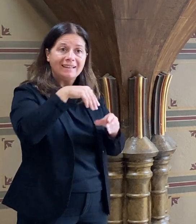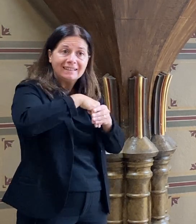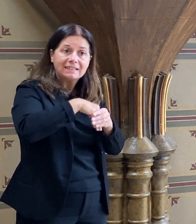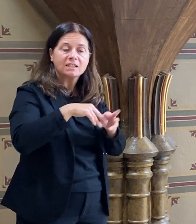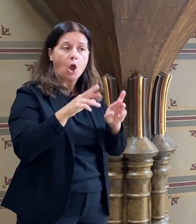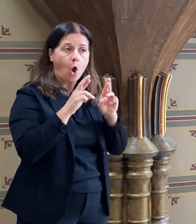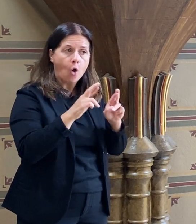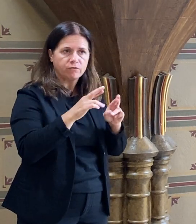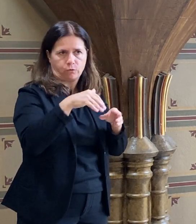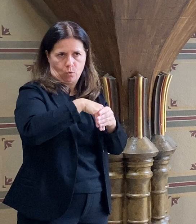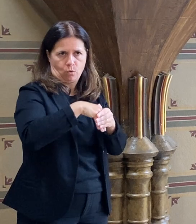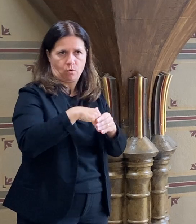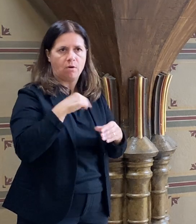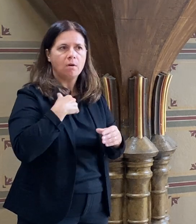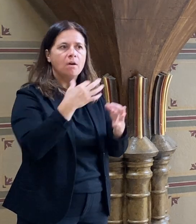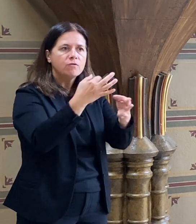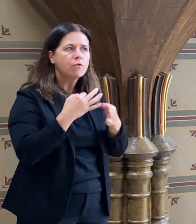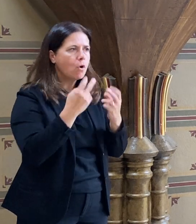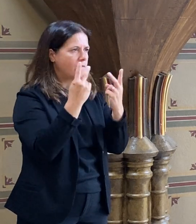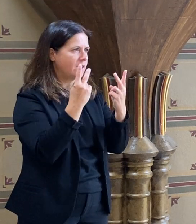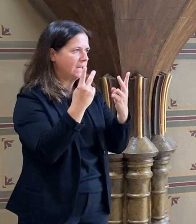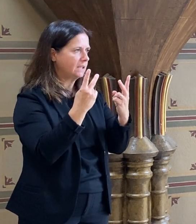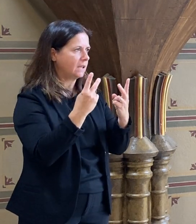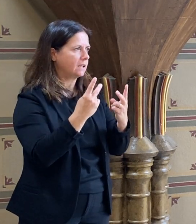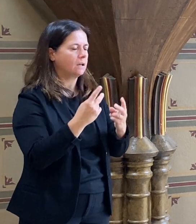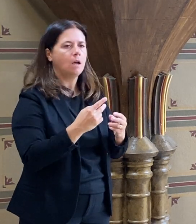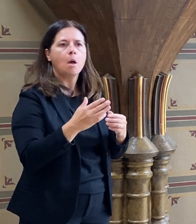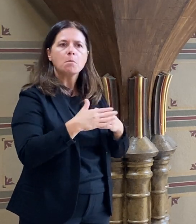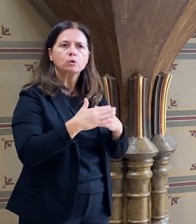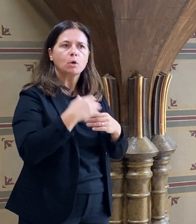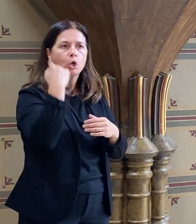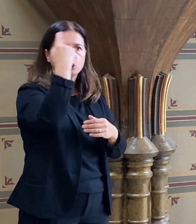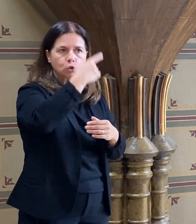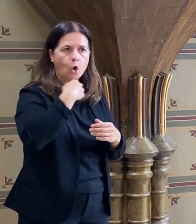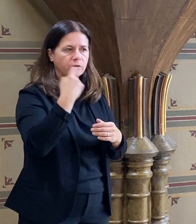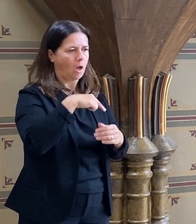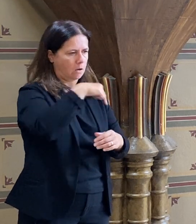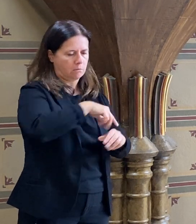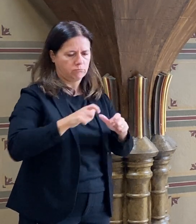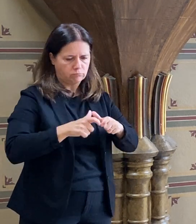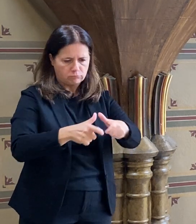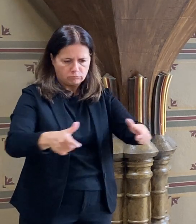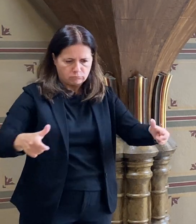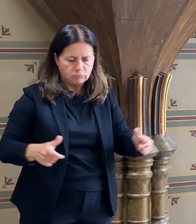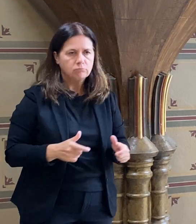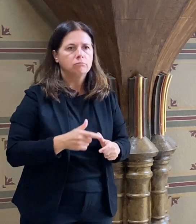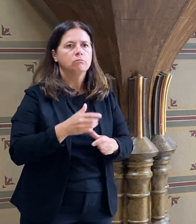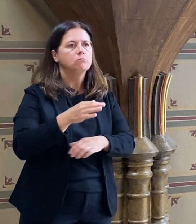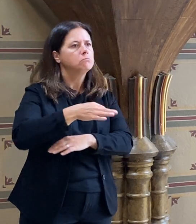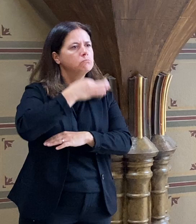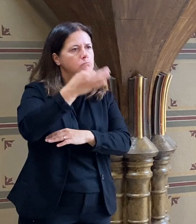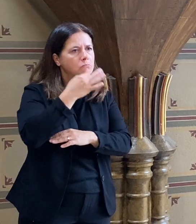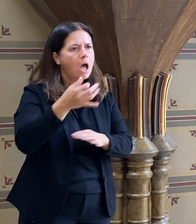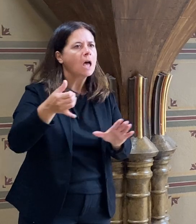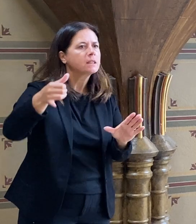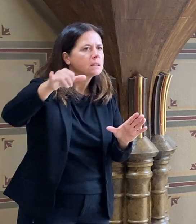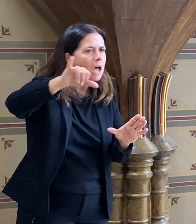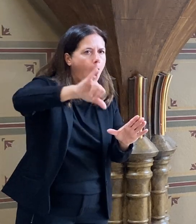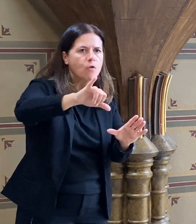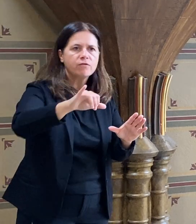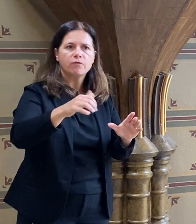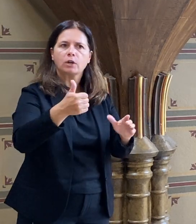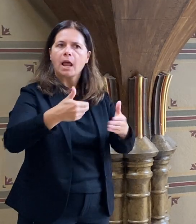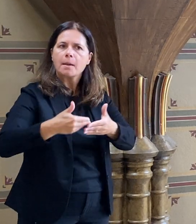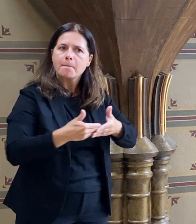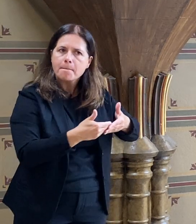Hoffnung geht es uns. Wenn wir sonntags auf der Kanzel stehen, wenn wir die Taufe eines Kindes